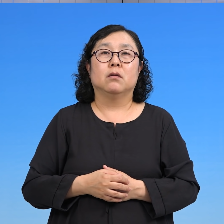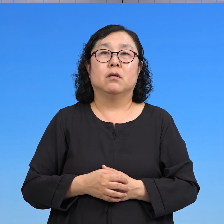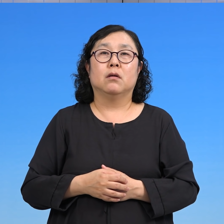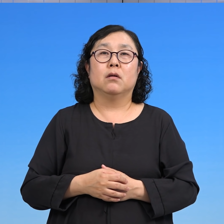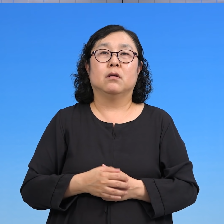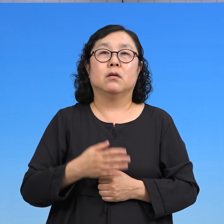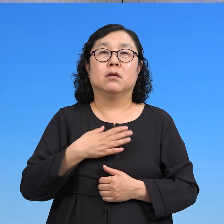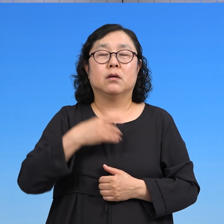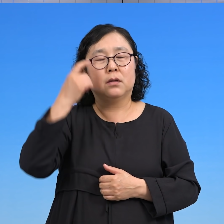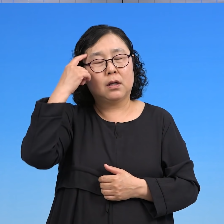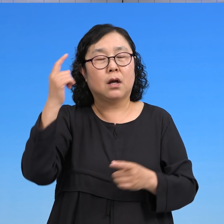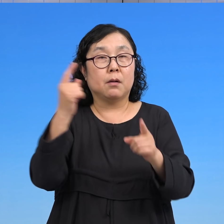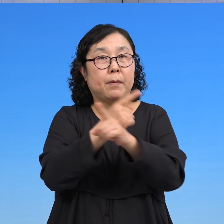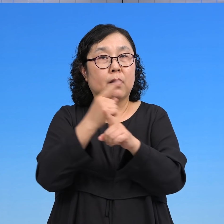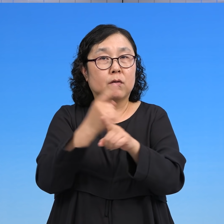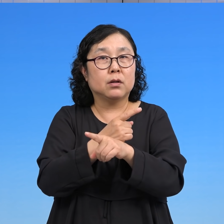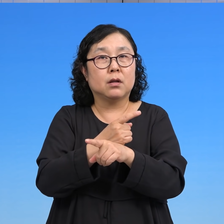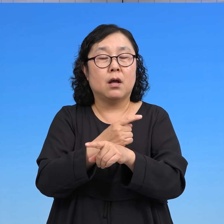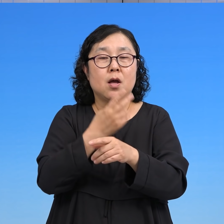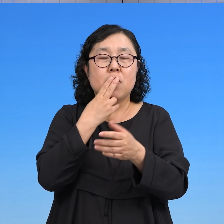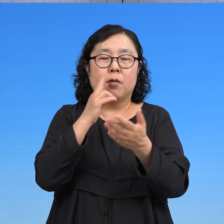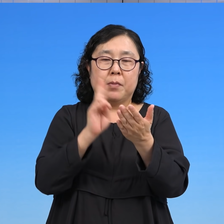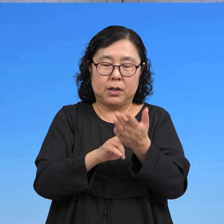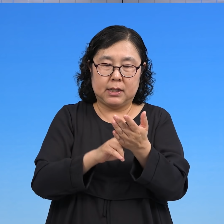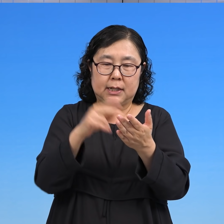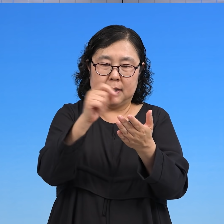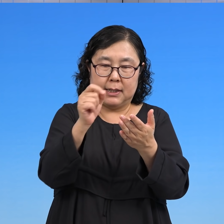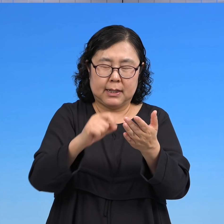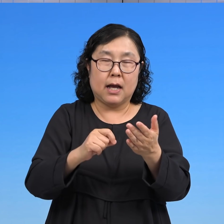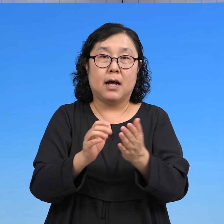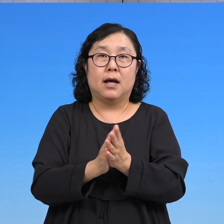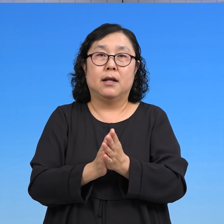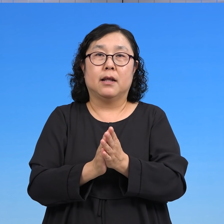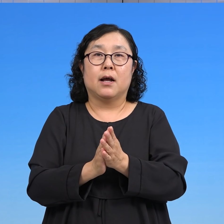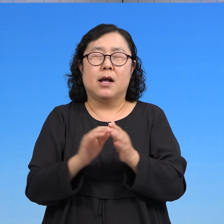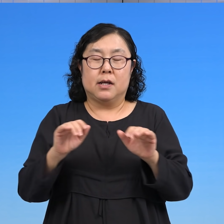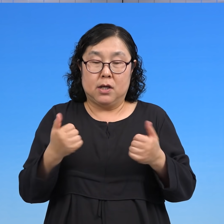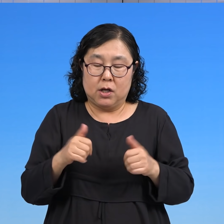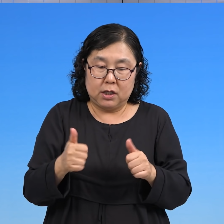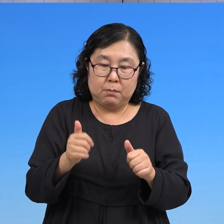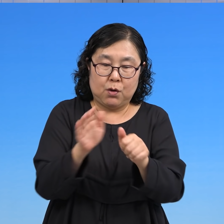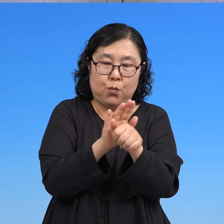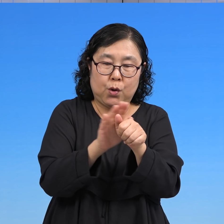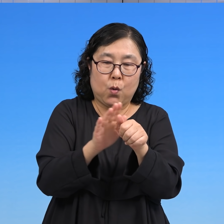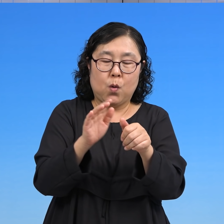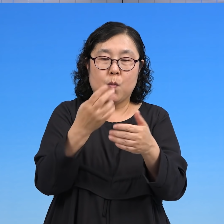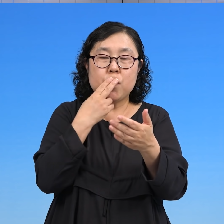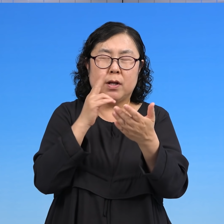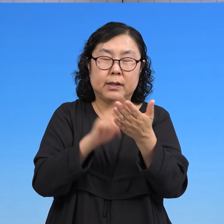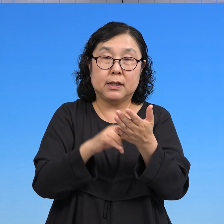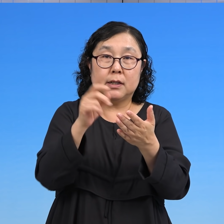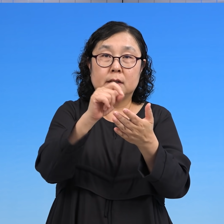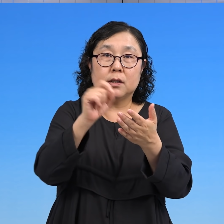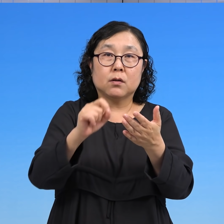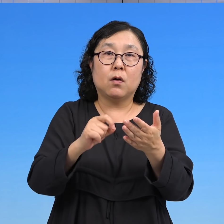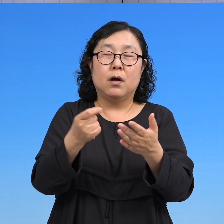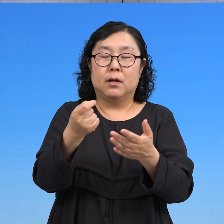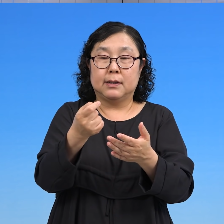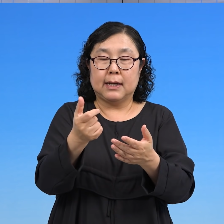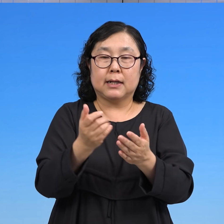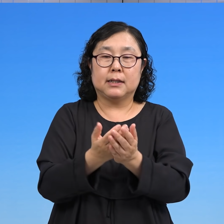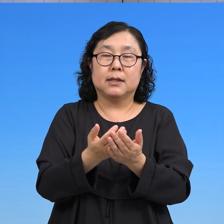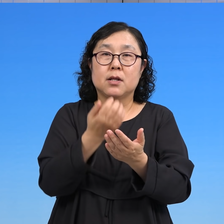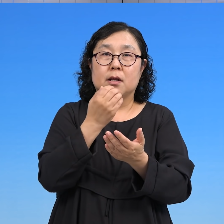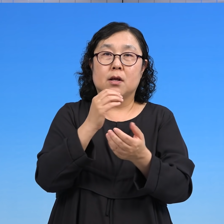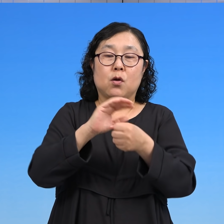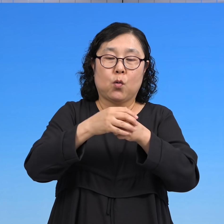안 될 거 아닙니까? 그래서 내가 생각을 바꿨습니다. 편지를 쓰자. 그래서 내가 정성껏 위로 편지를 쓰고